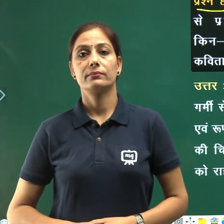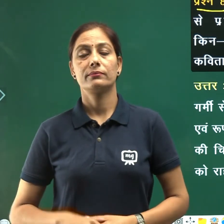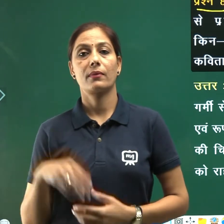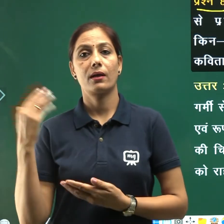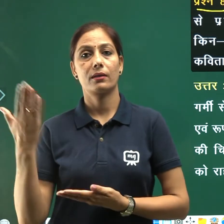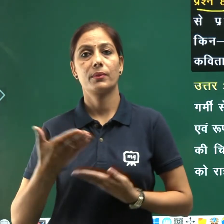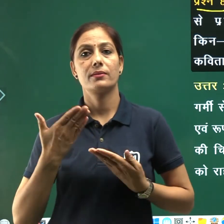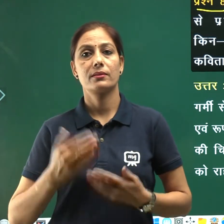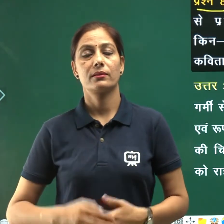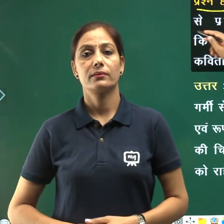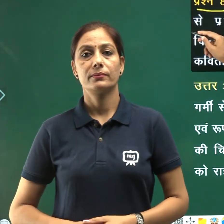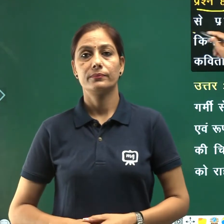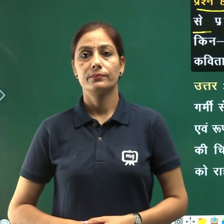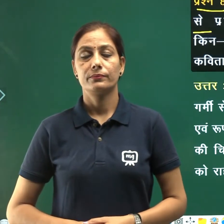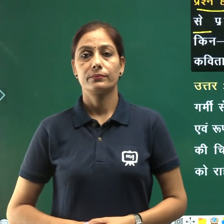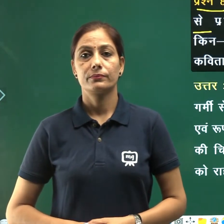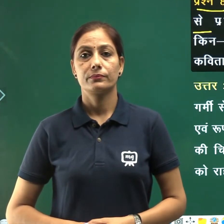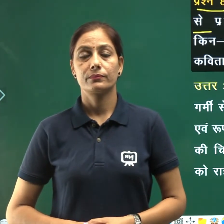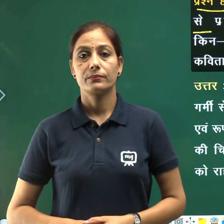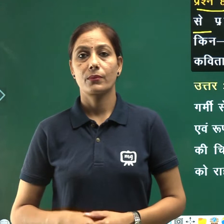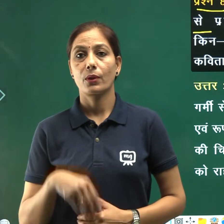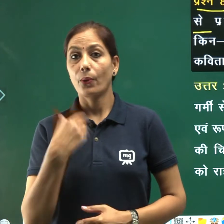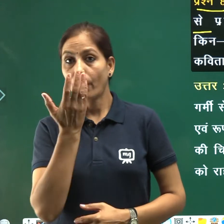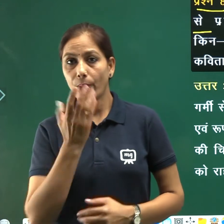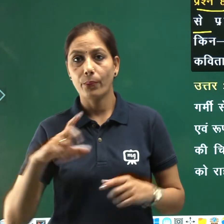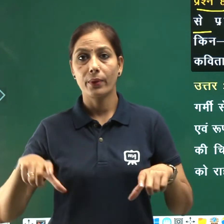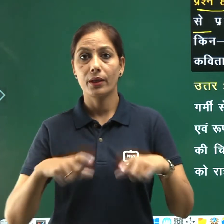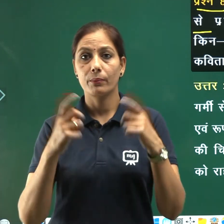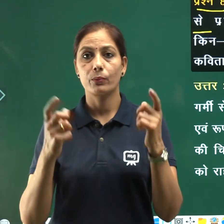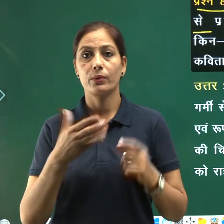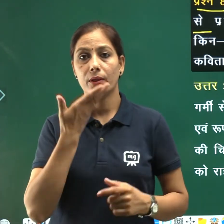आगमन से प्रकृति में होने वाले